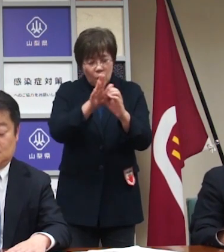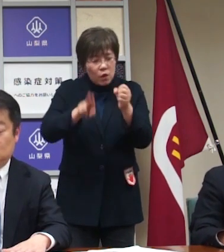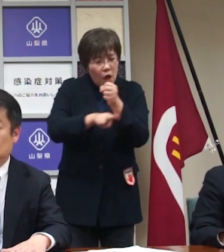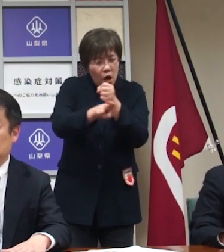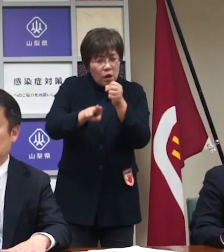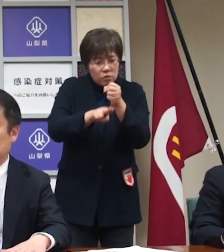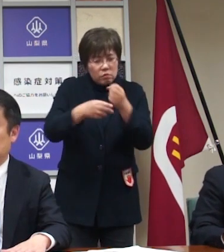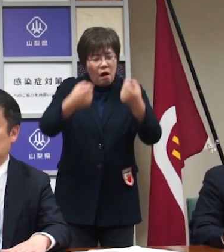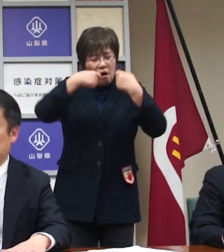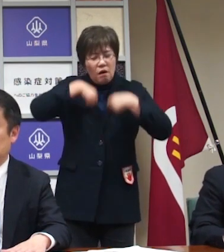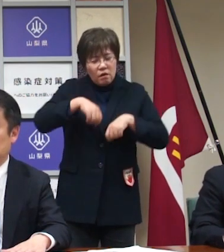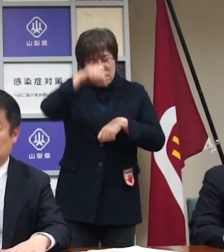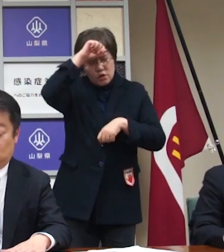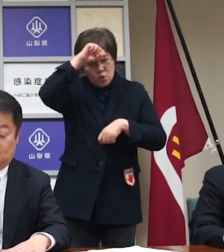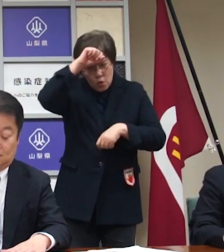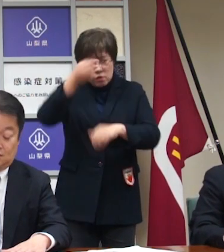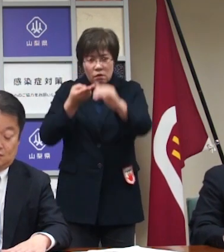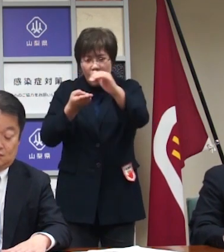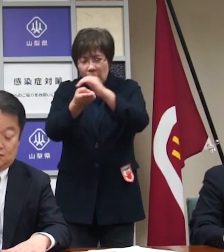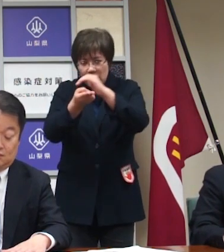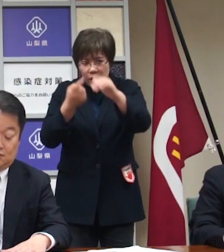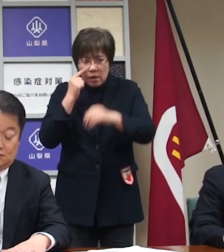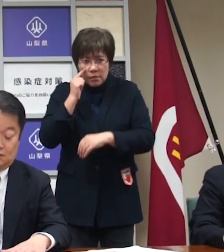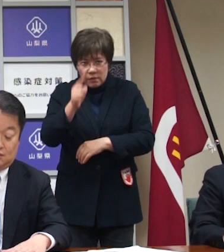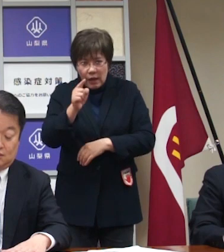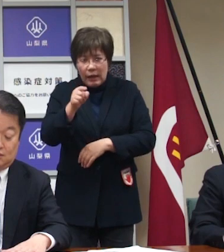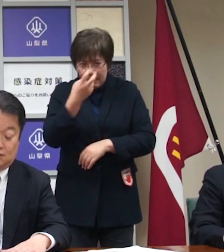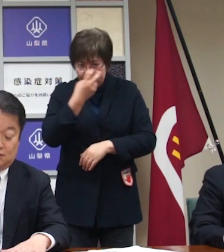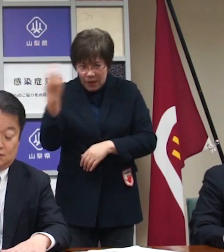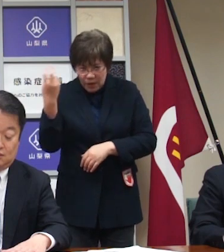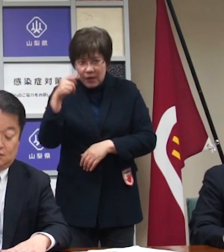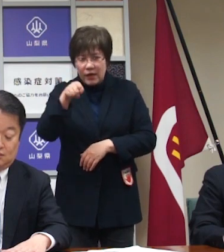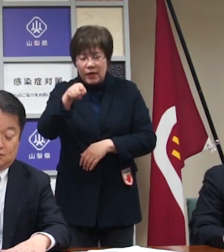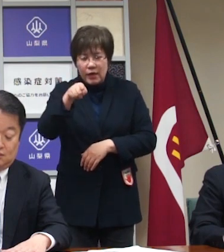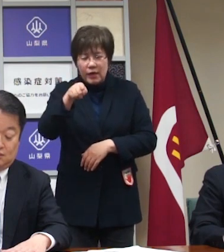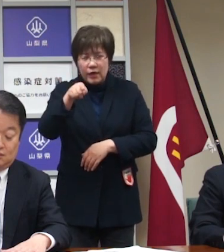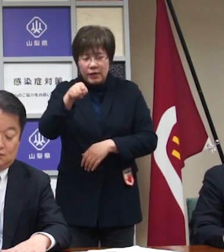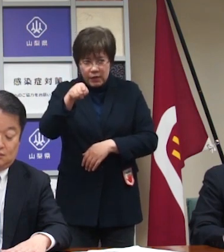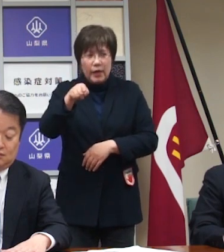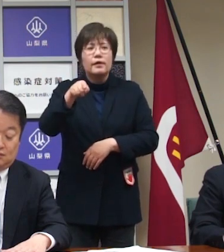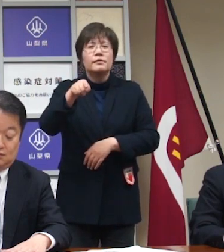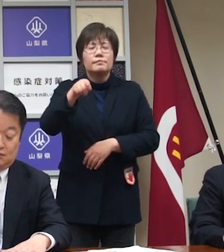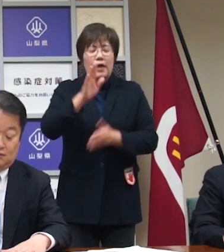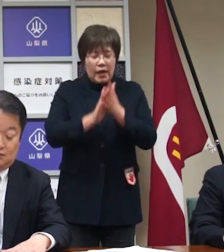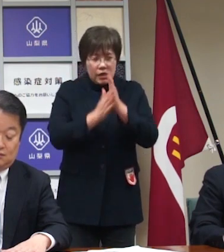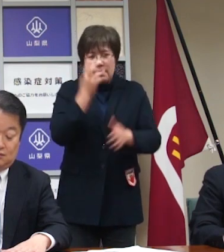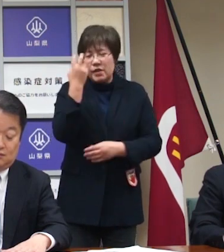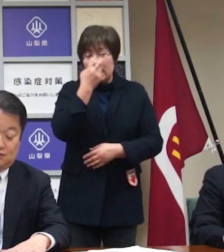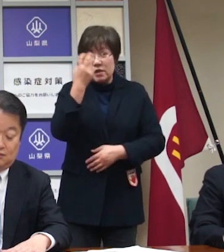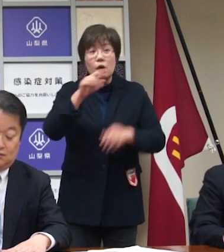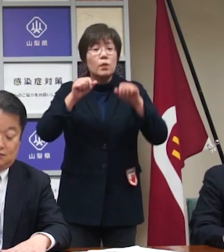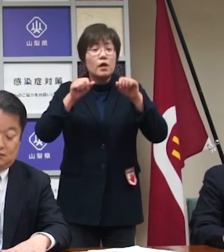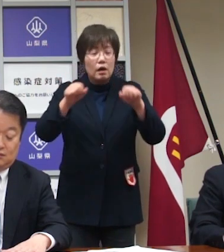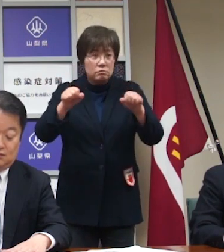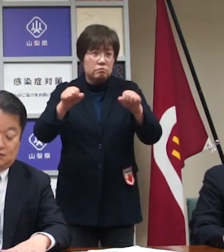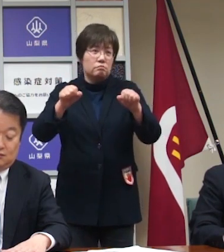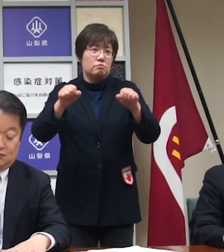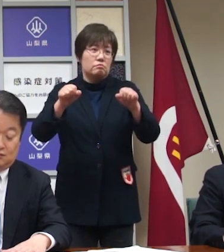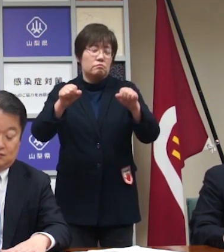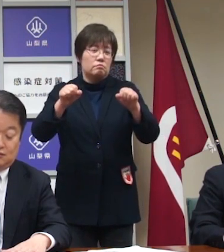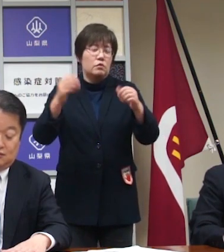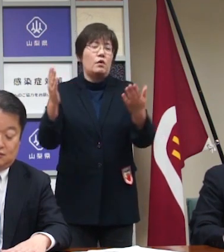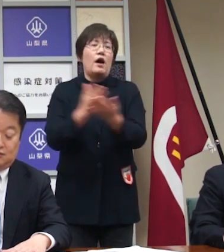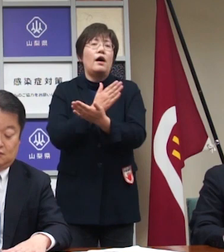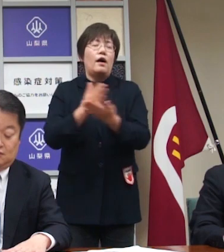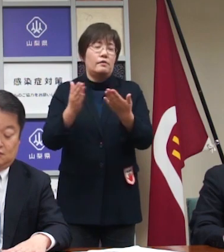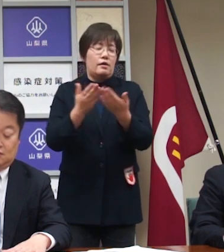所見が CT 上得られたので、まあ、念のために、検査をいう依頼が